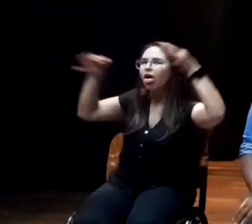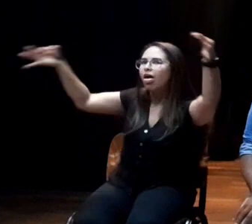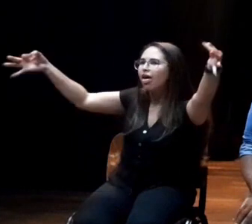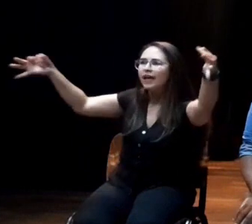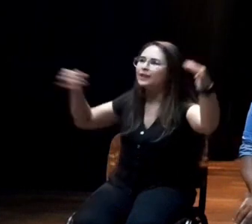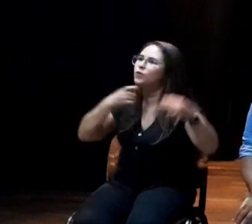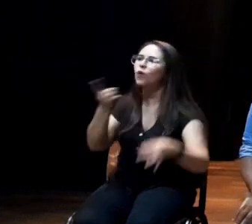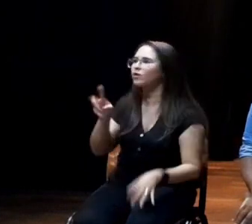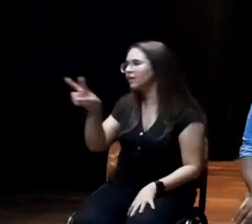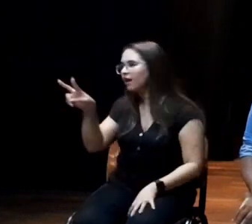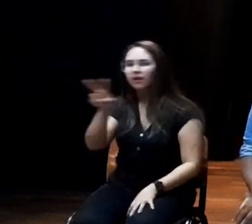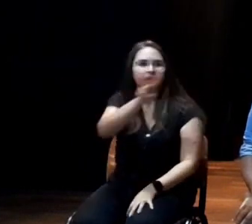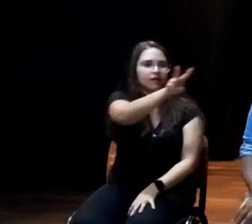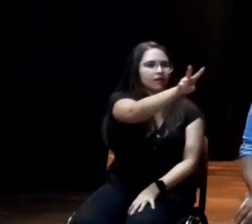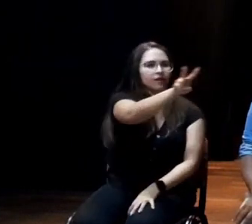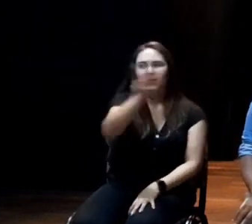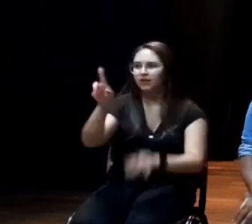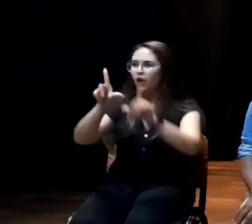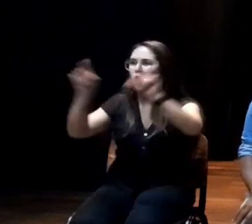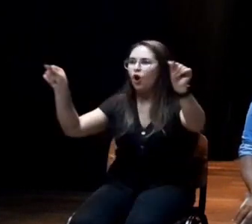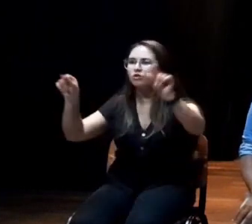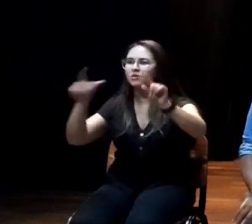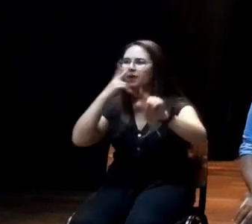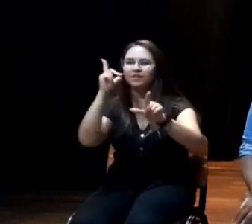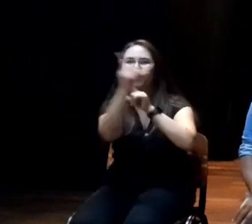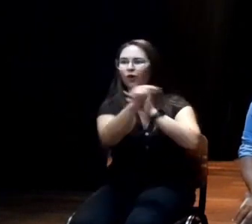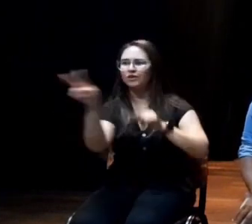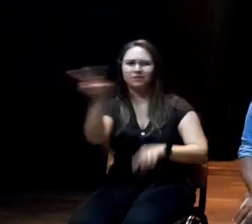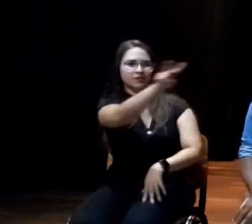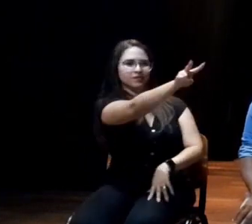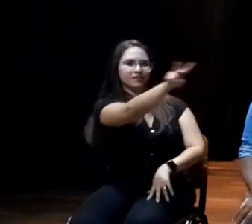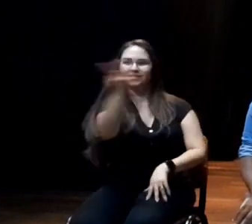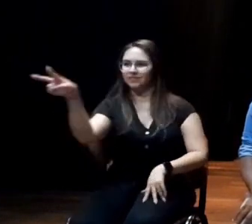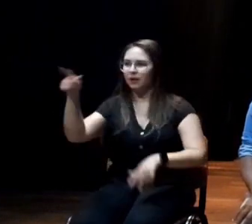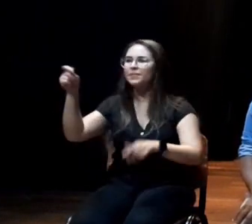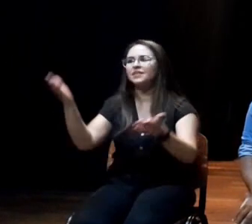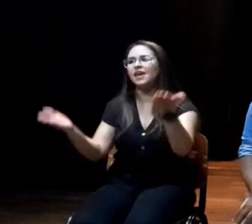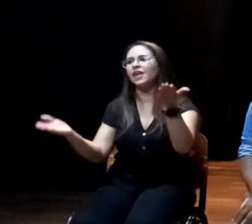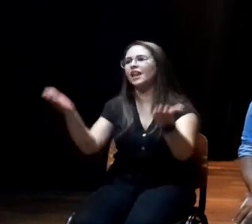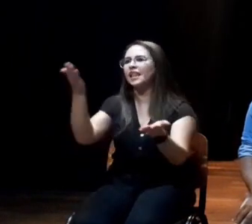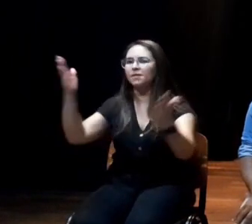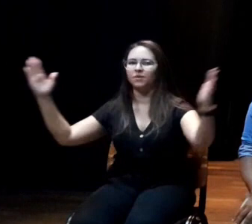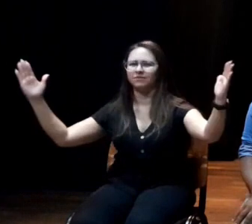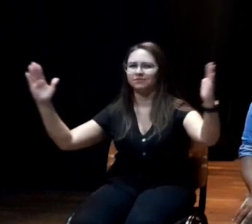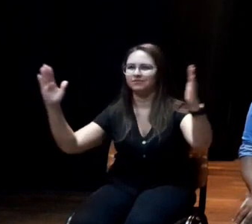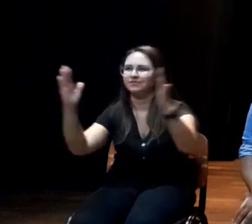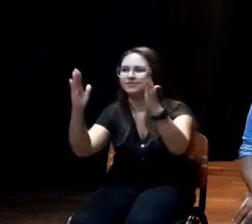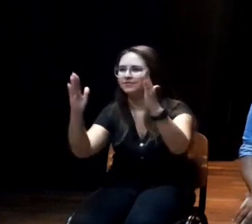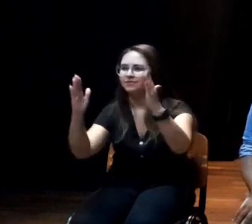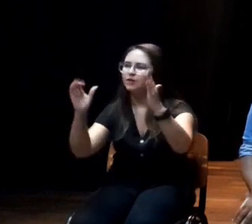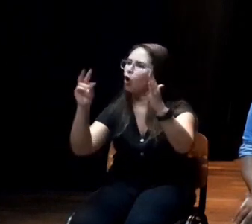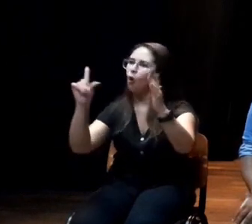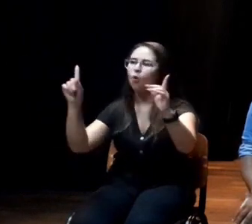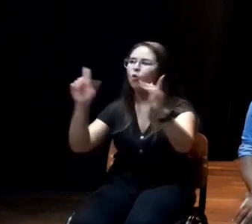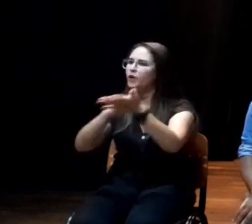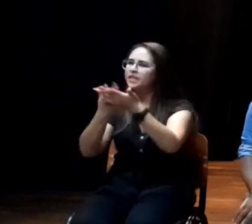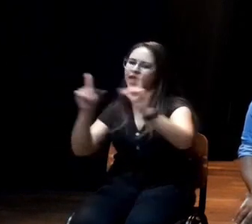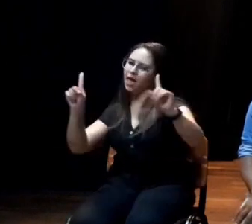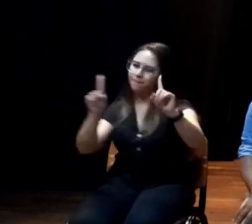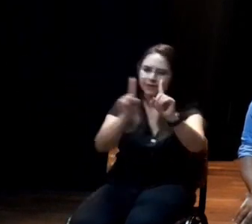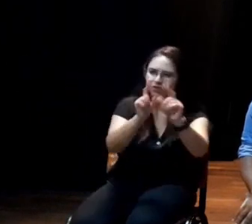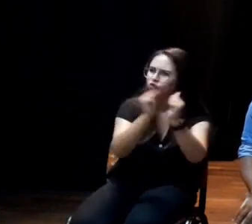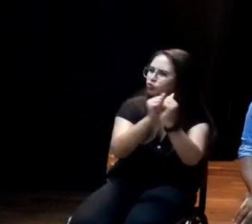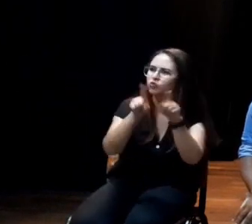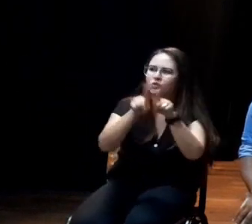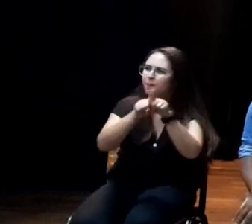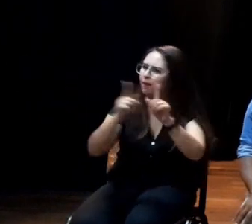ali olhar o intérprete e a cena ao mesmo tempo. Né? Então acho que também tem que ter um equilíbrio dessa parte, ou a luz se movimentar, o intérprete poder se